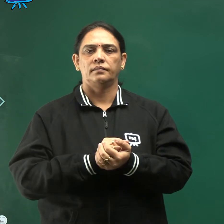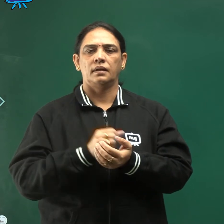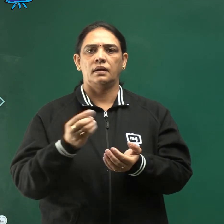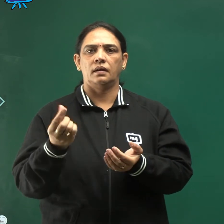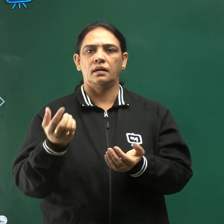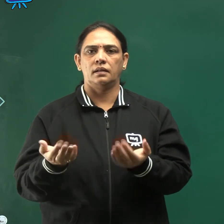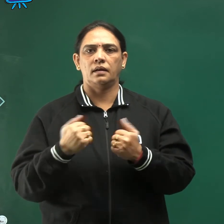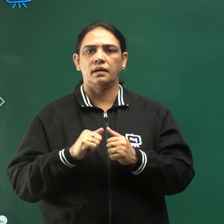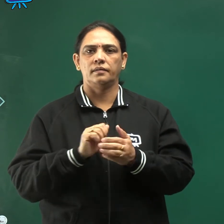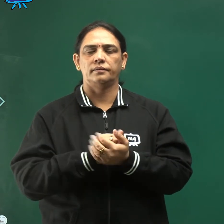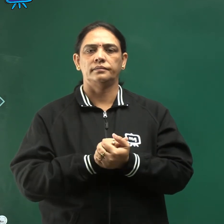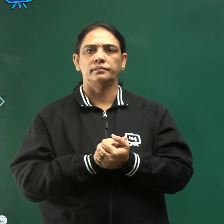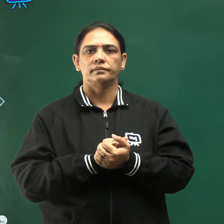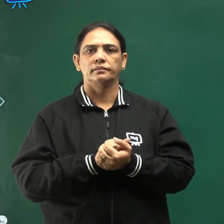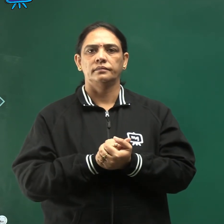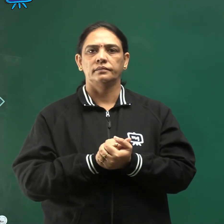लेते हैं।